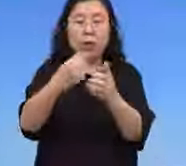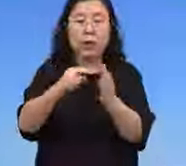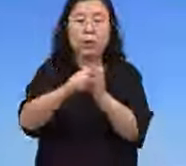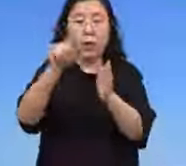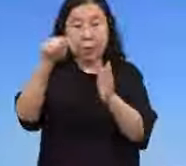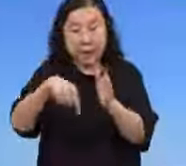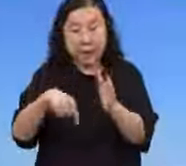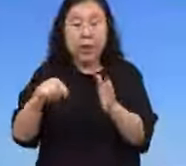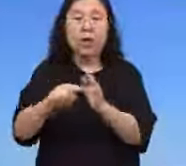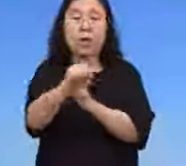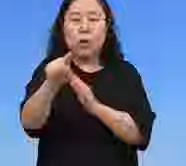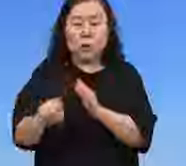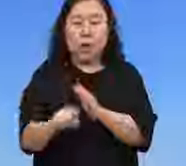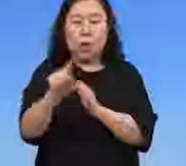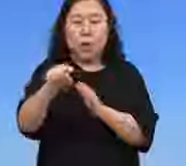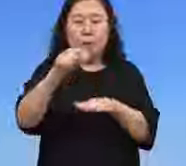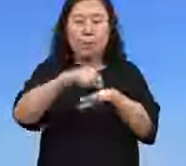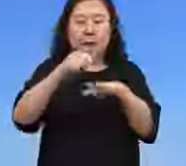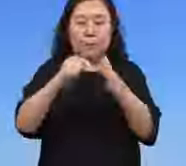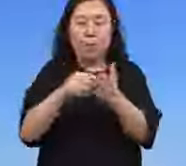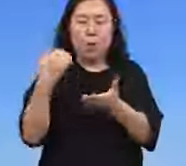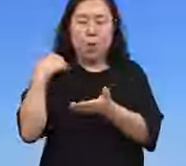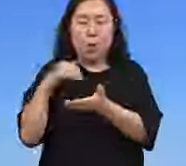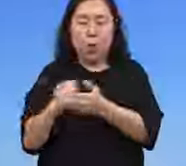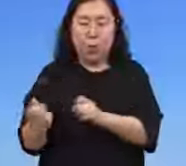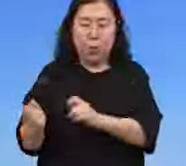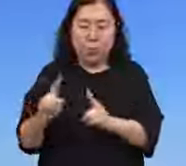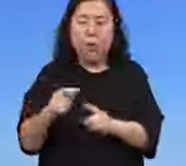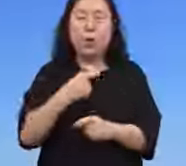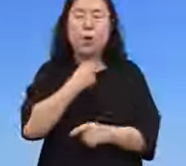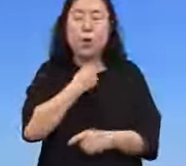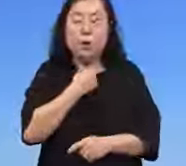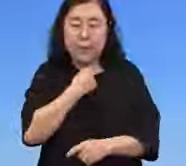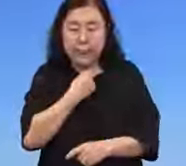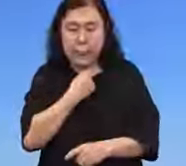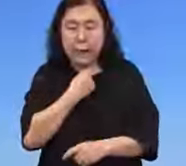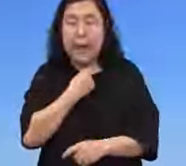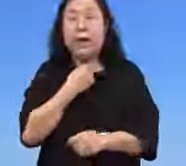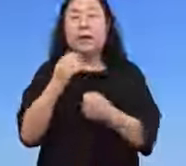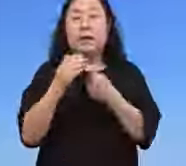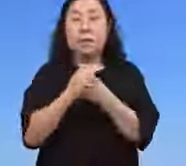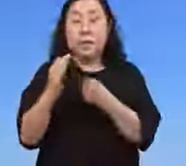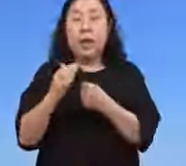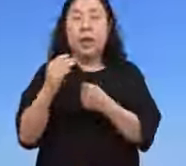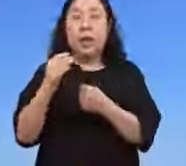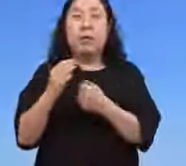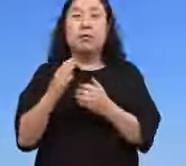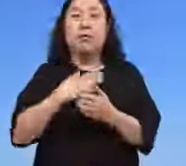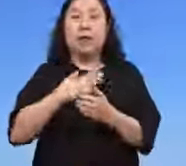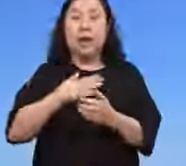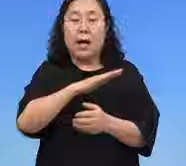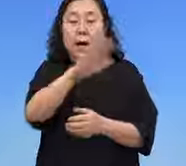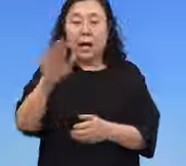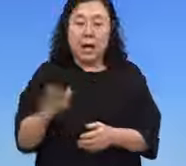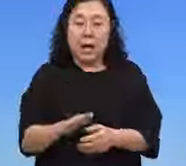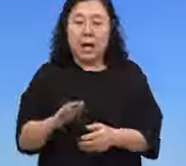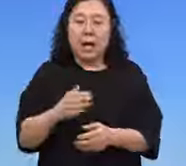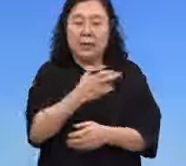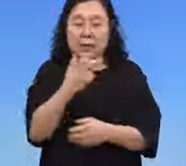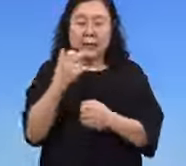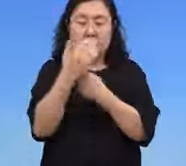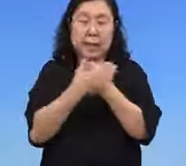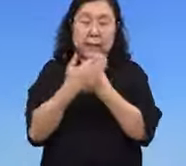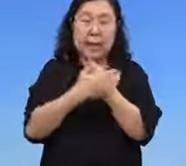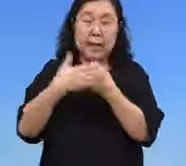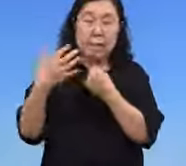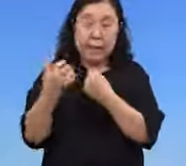좋겠다. 그렇게 특별 새벽 부흥회에 큰 은혜를 받으셔야, 그래야 이제 우리가 10월 달에